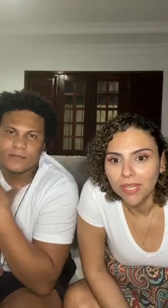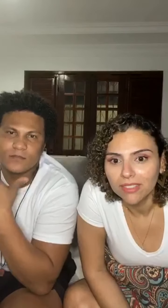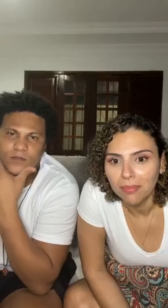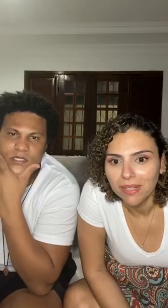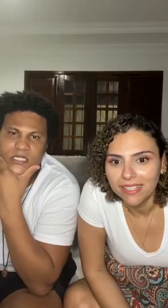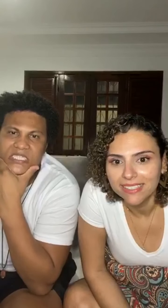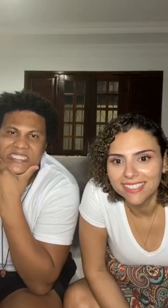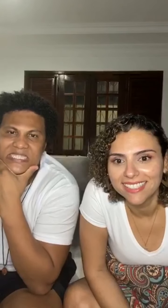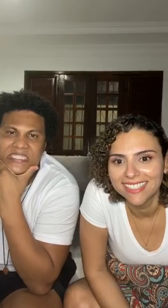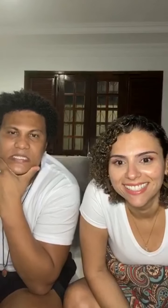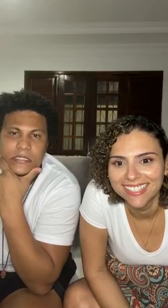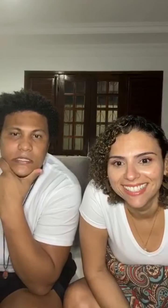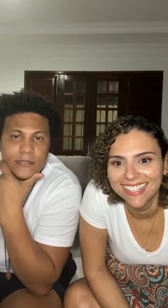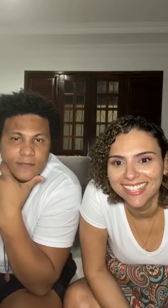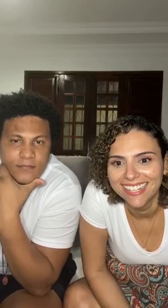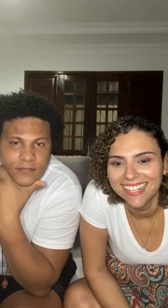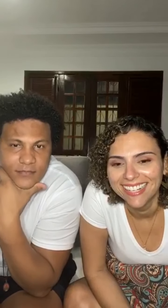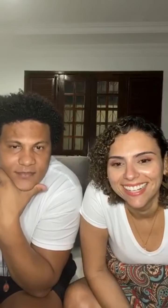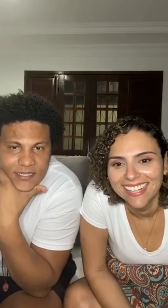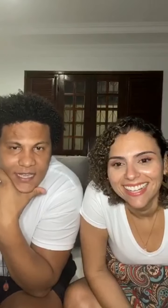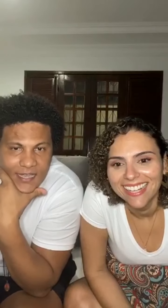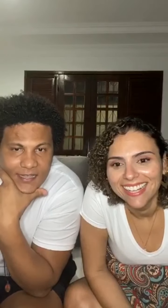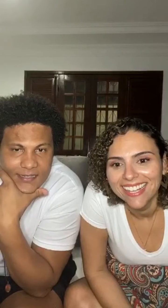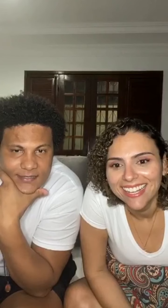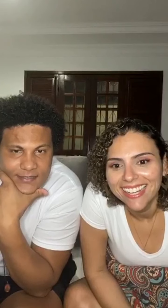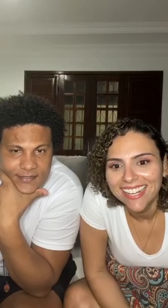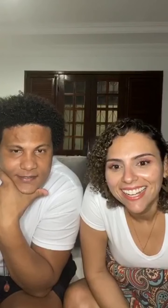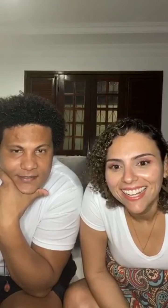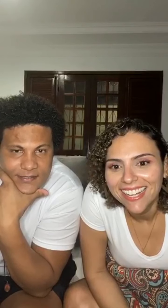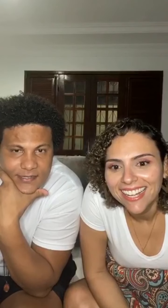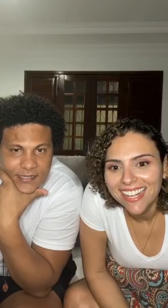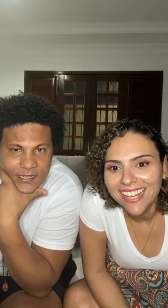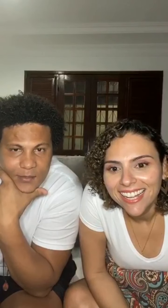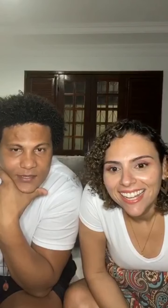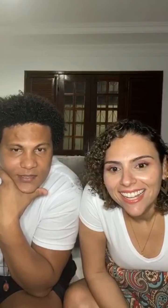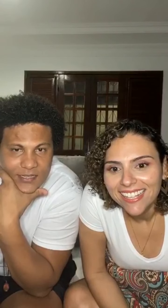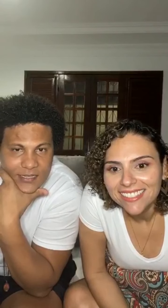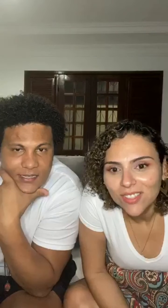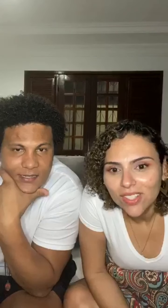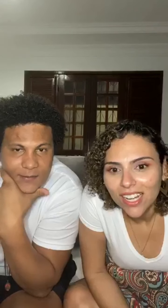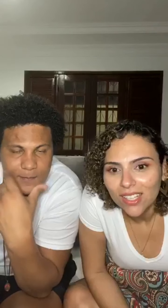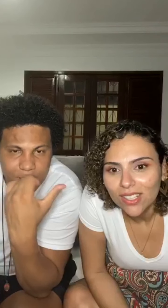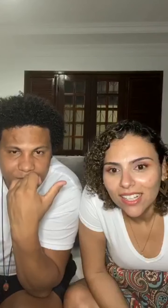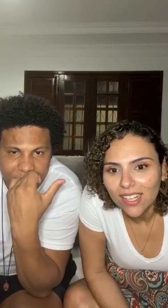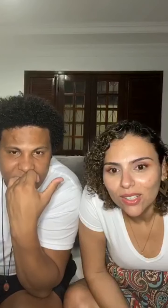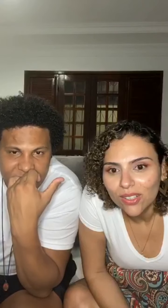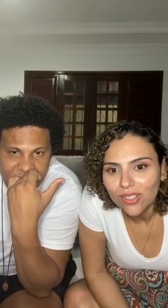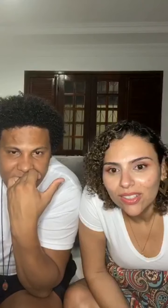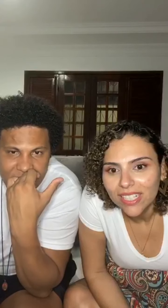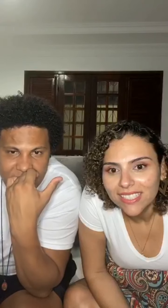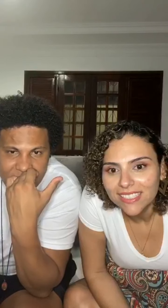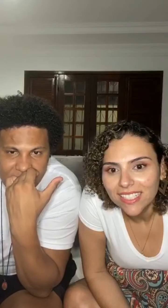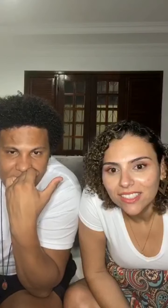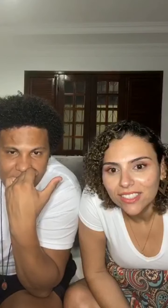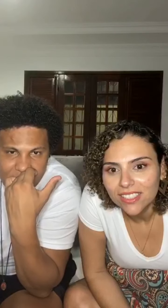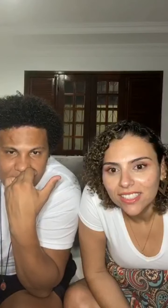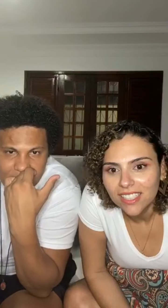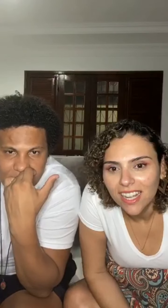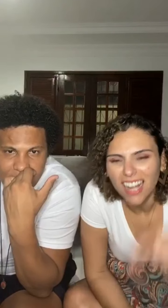Roberto Rapaz. Quem é? Mas o quê? Este é um calor,